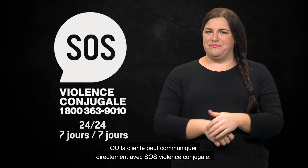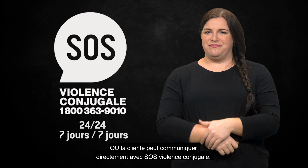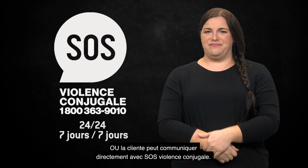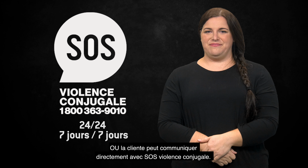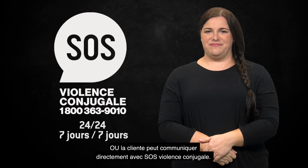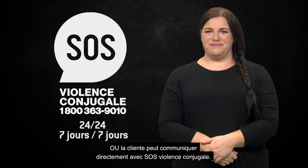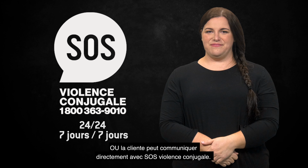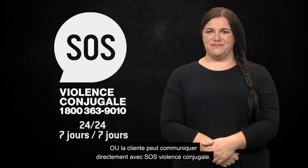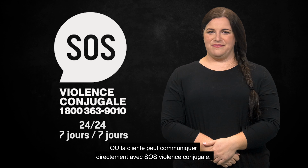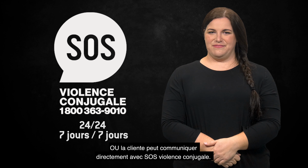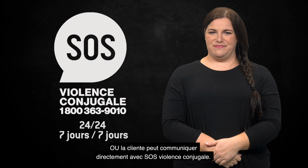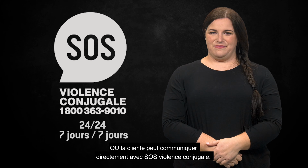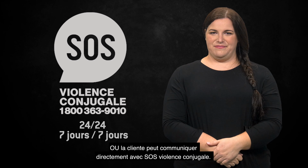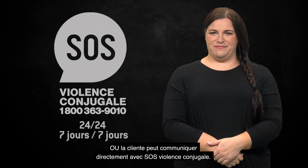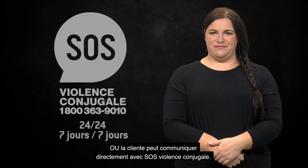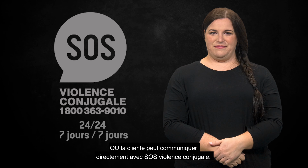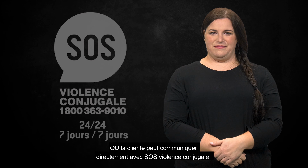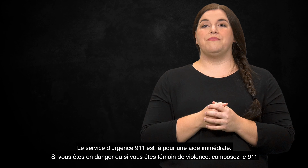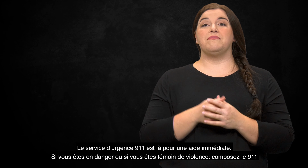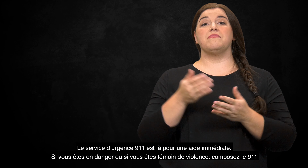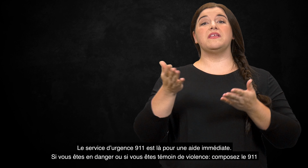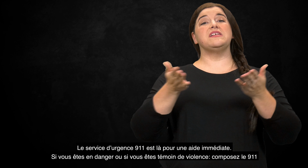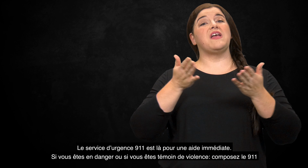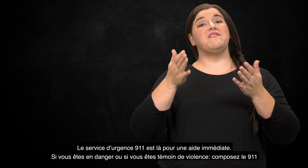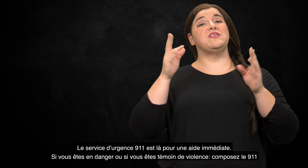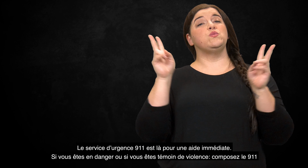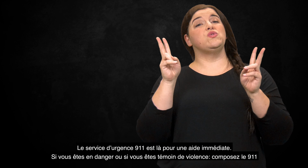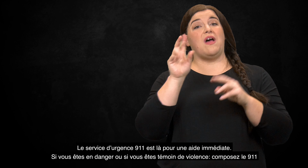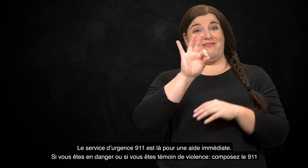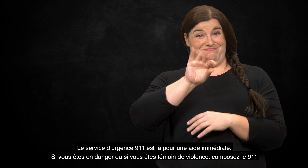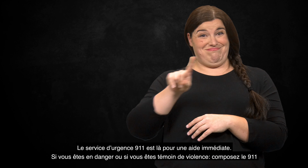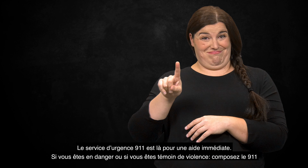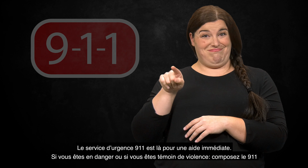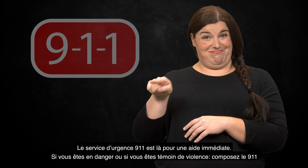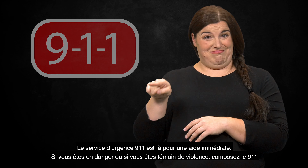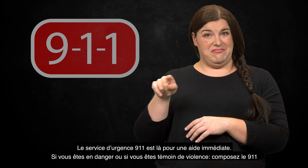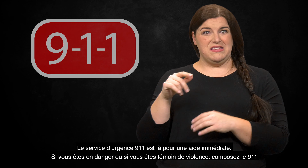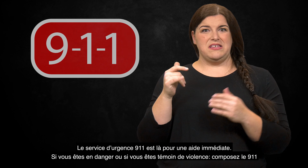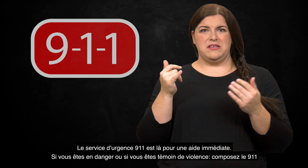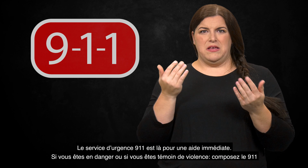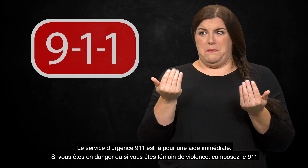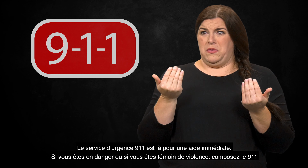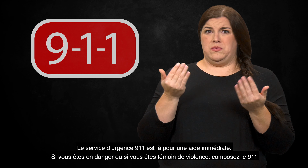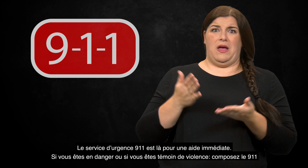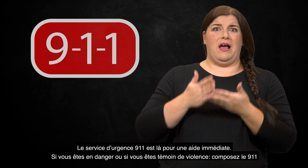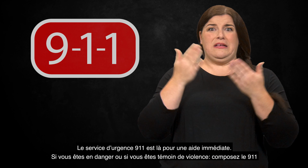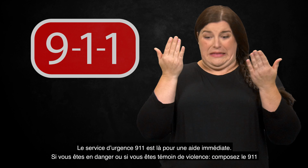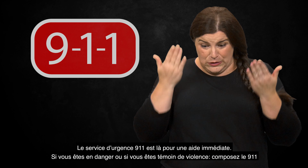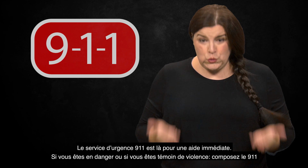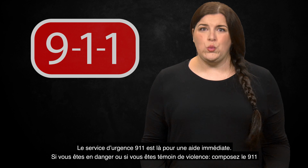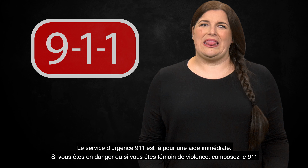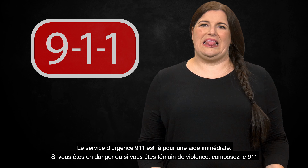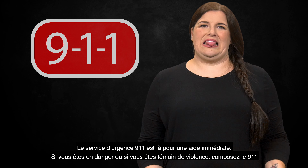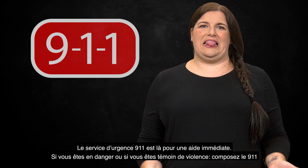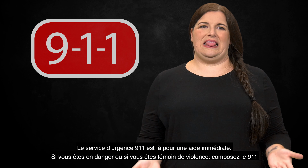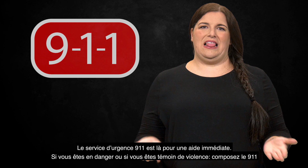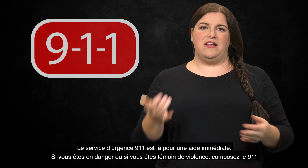directement avec SOS Violence conjugale. Le service d'urgence 911 est là pour une aide